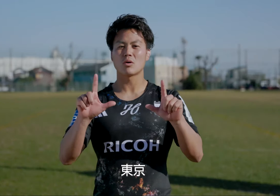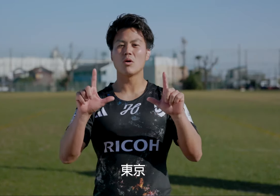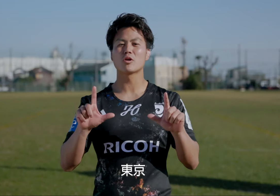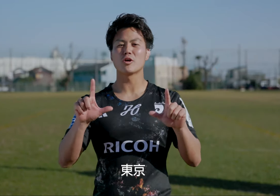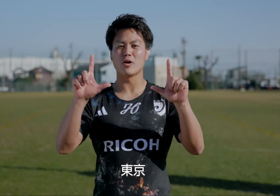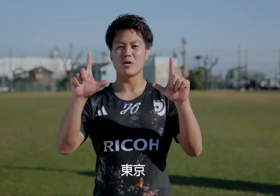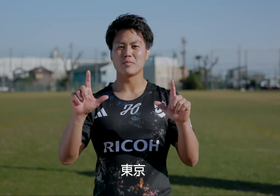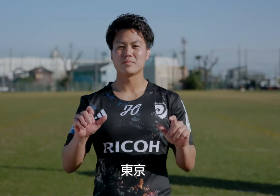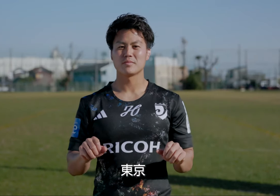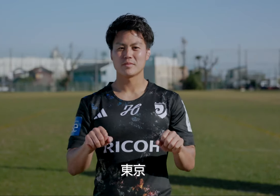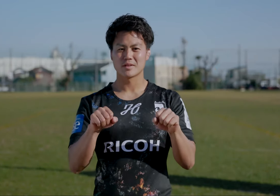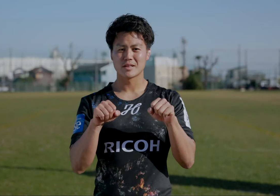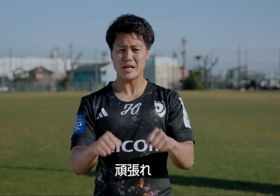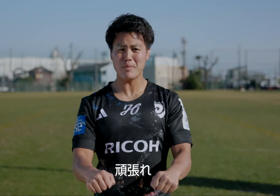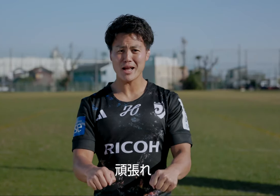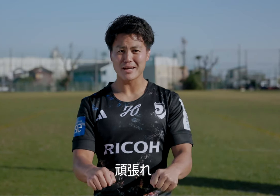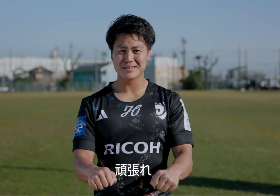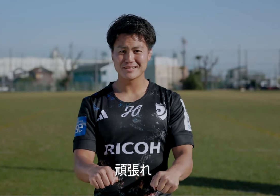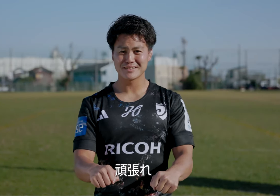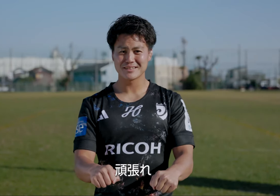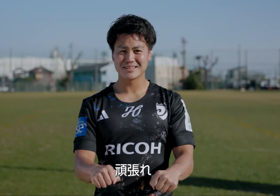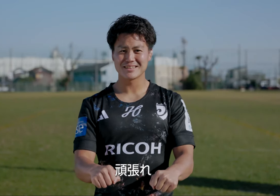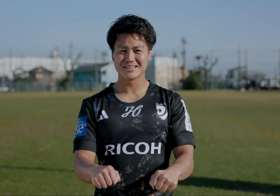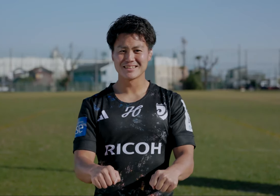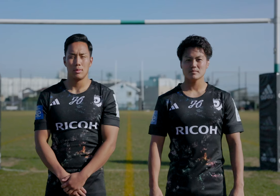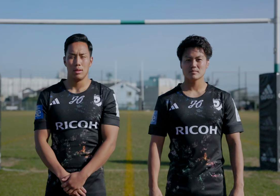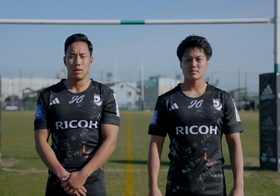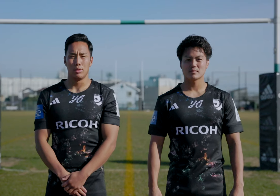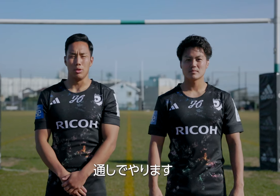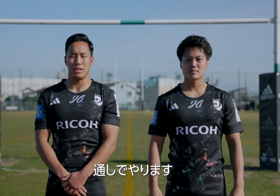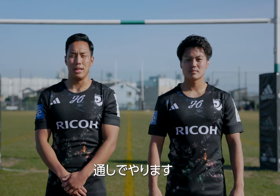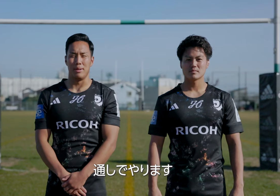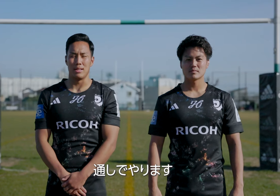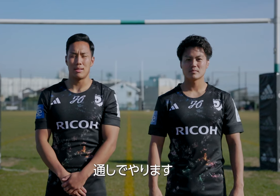東京頑張れ。 投資でやります。